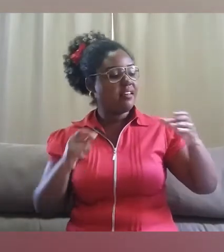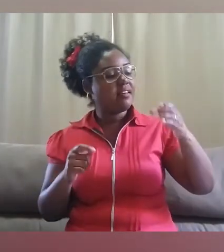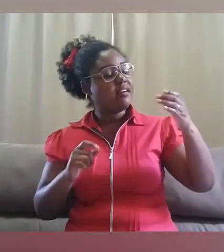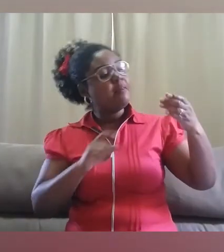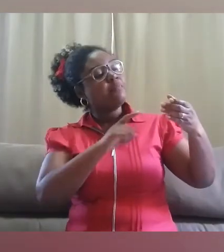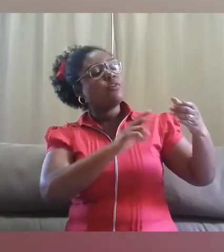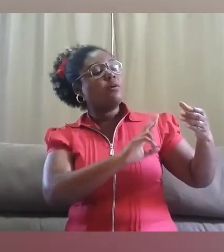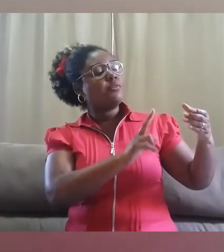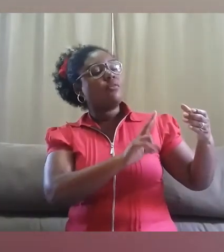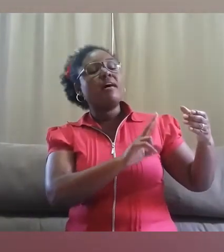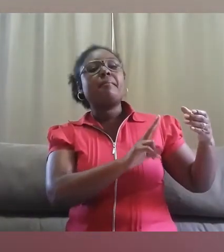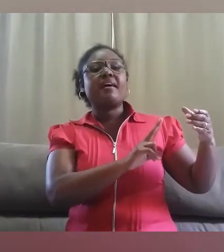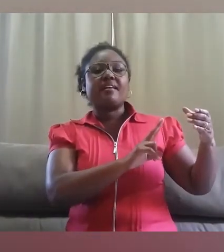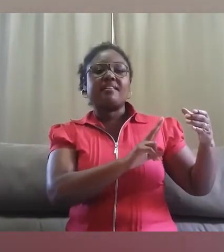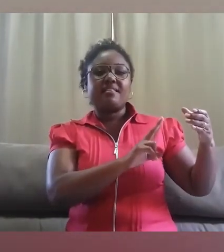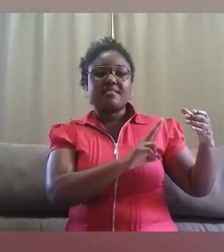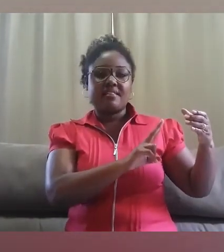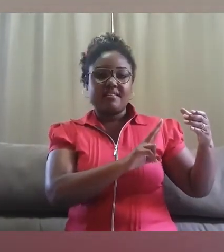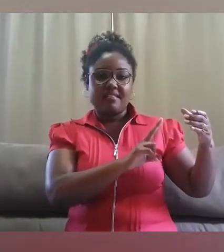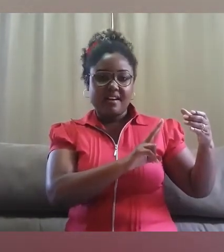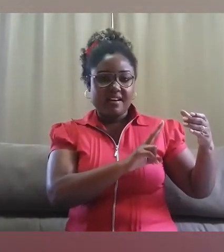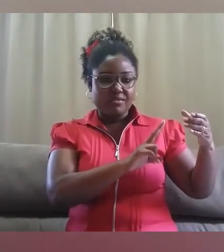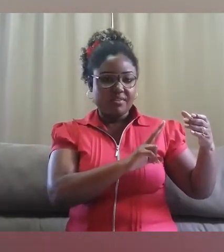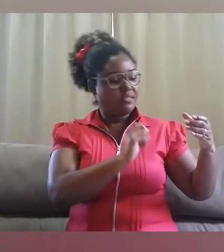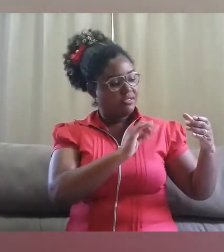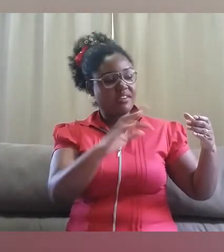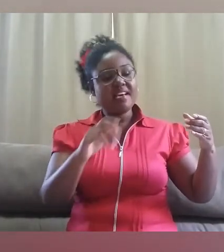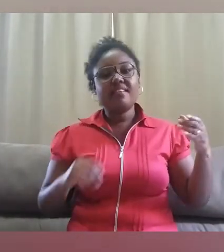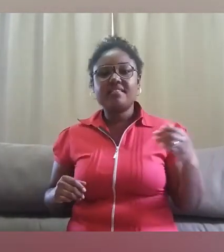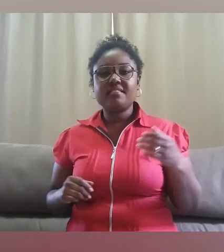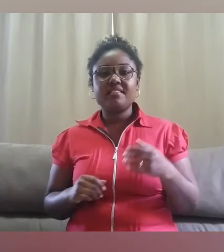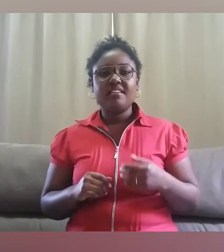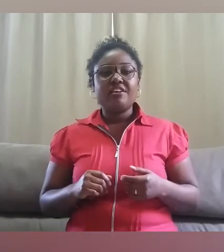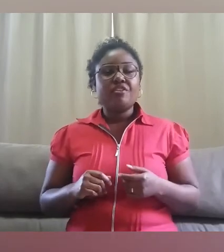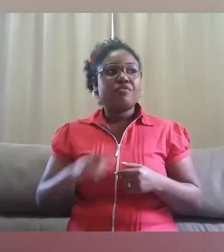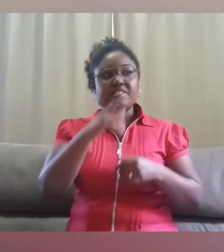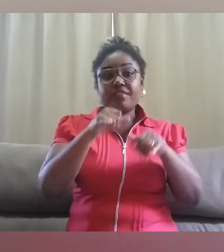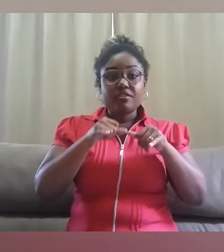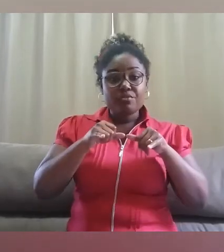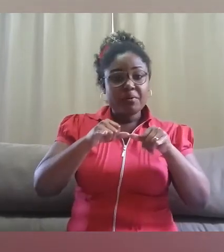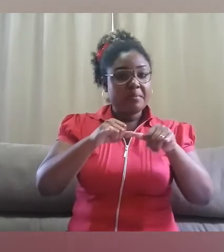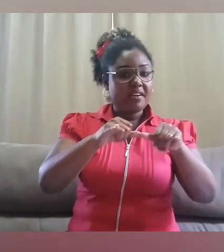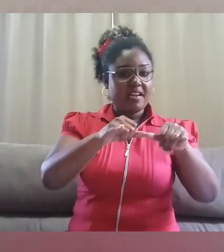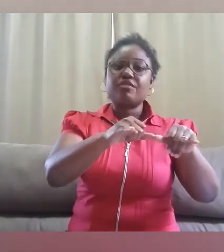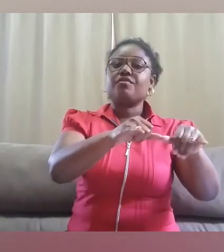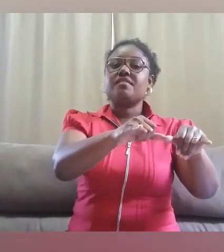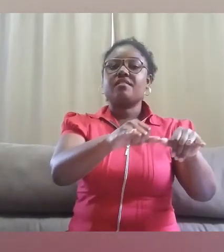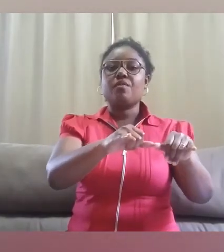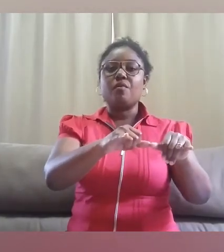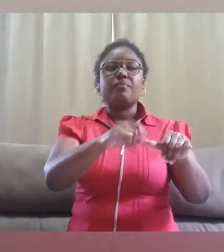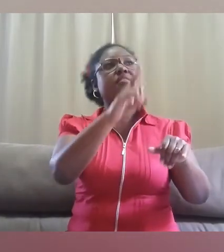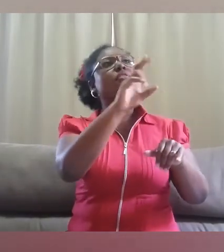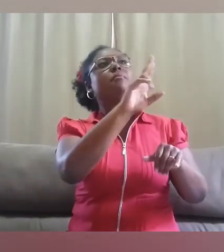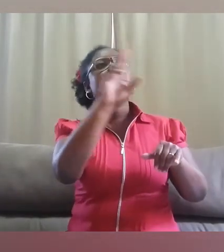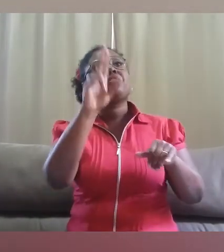aqui. Qual é a marca dessa água? Soletra. Você vai no supermercado fazer compra. Como que é o